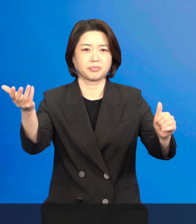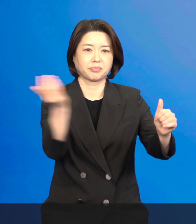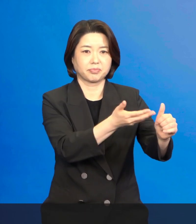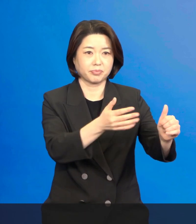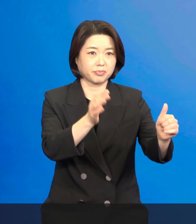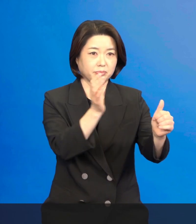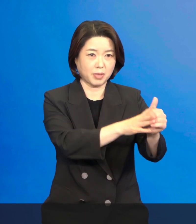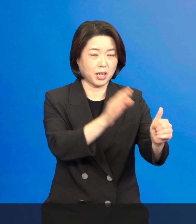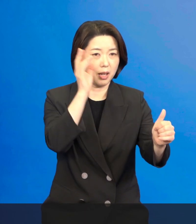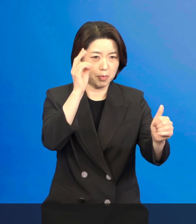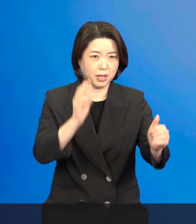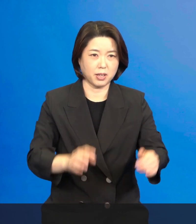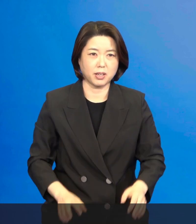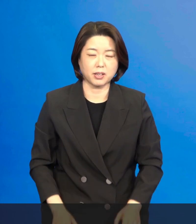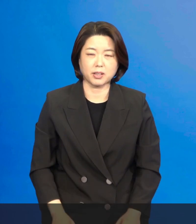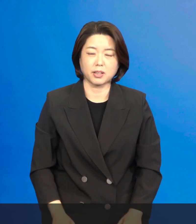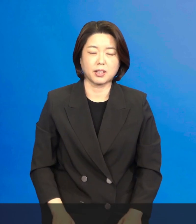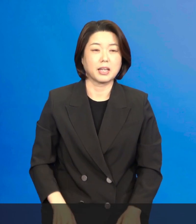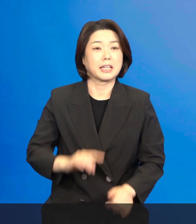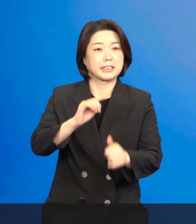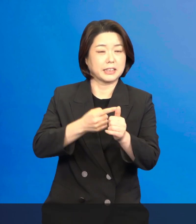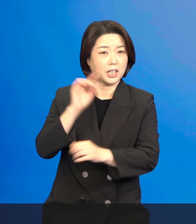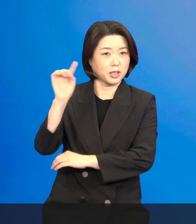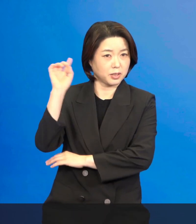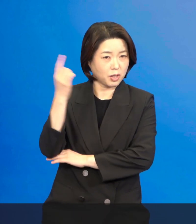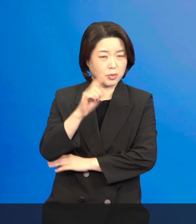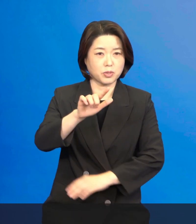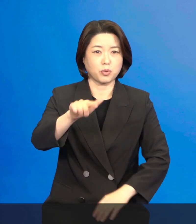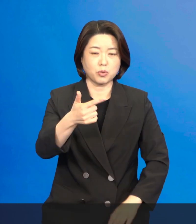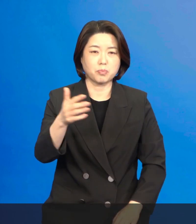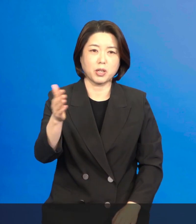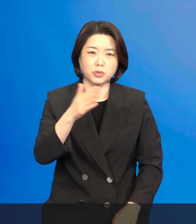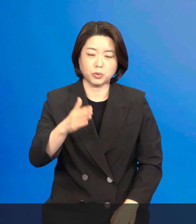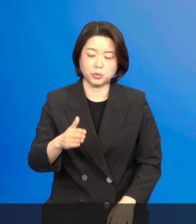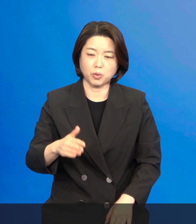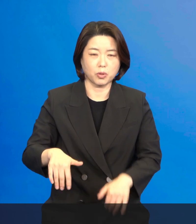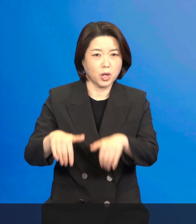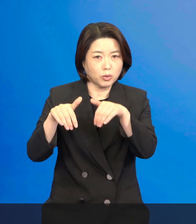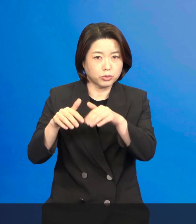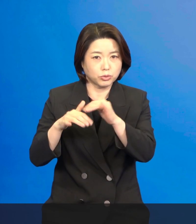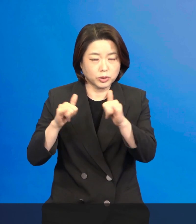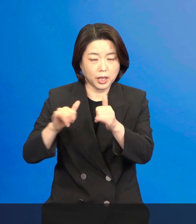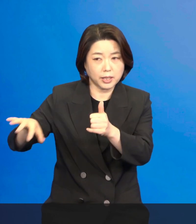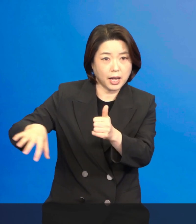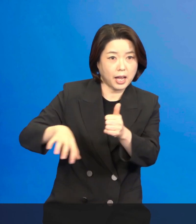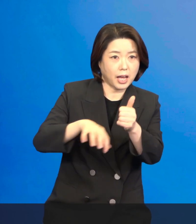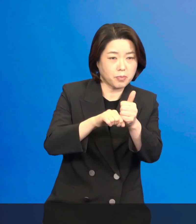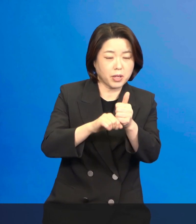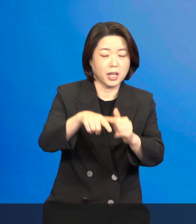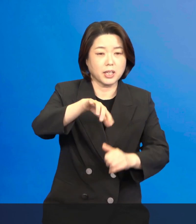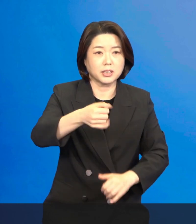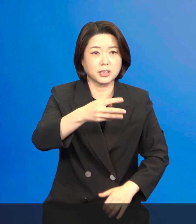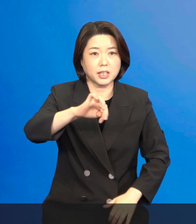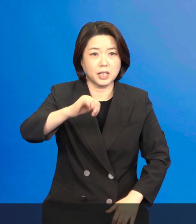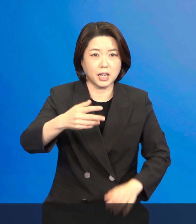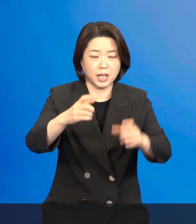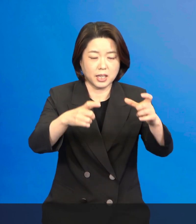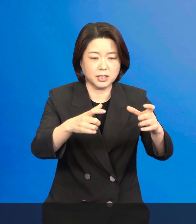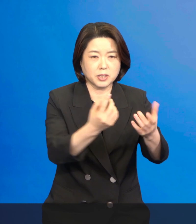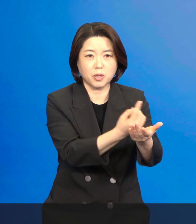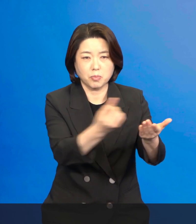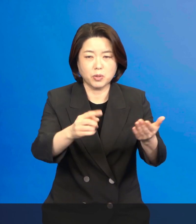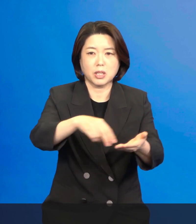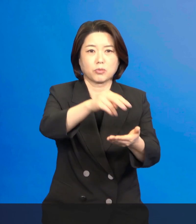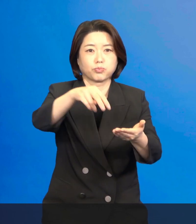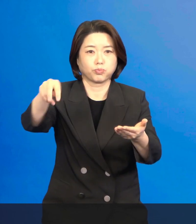것이다. 그래서 다윗은 600명쯤 되는 부하를 거느리고 그일라에서 벗어나 떠돌아다녔다.